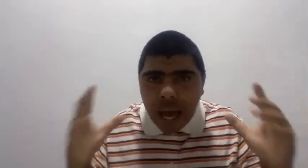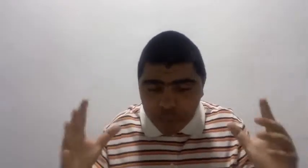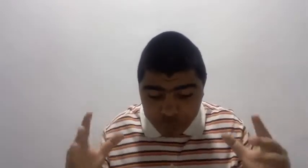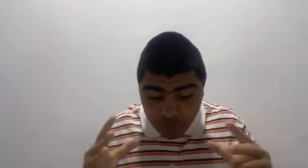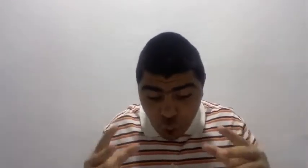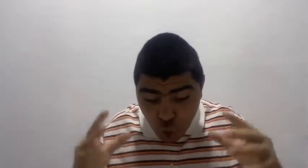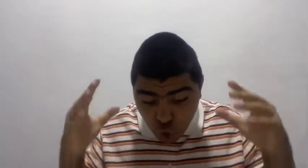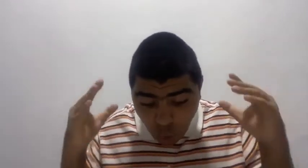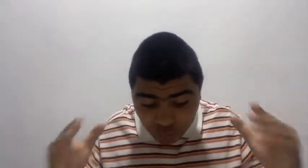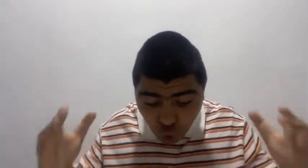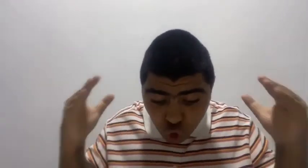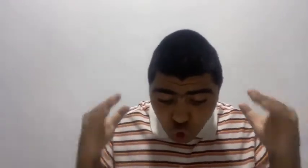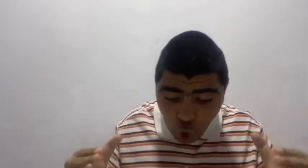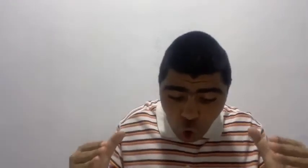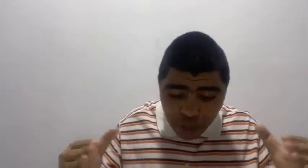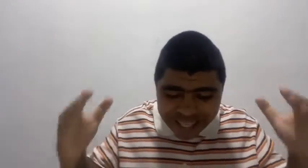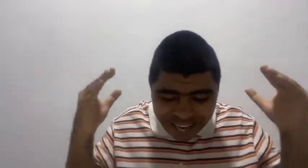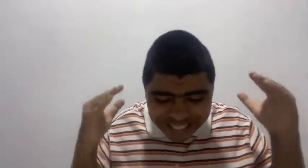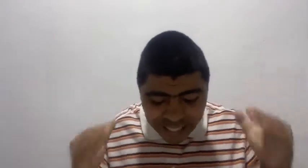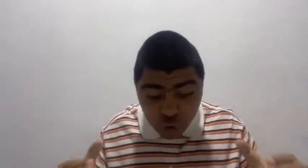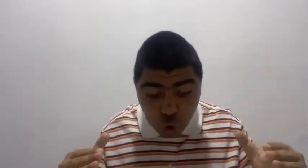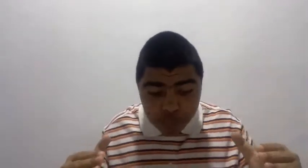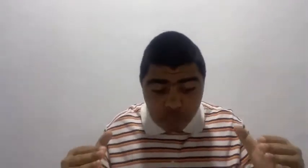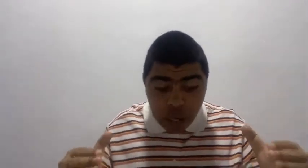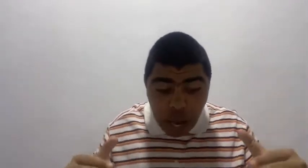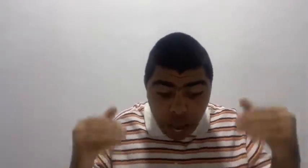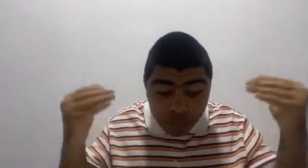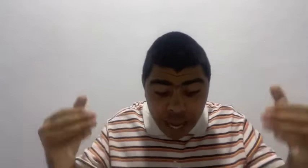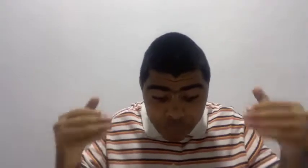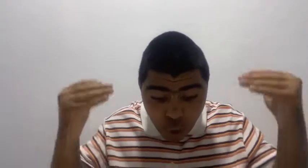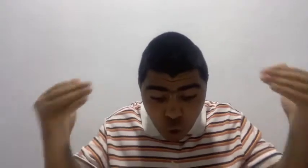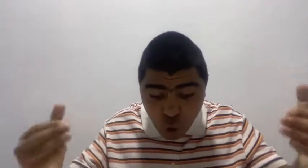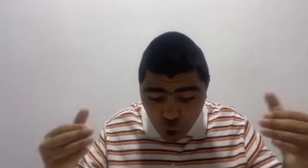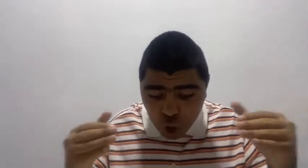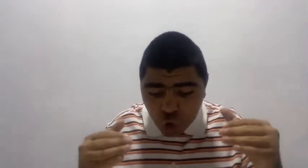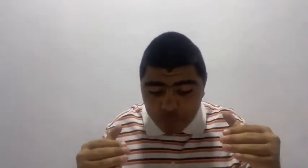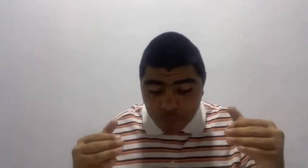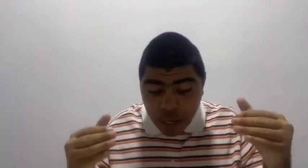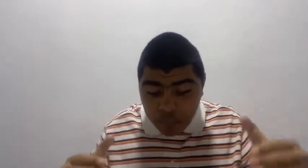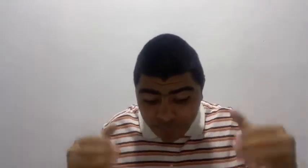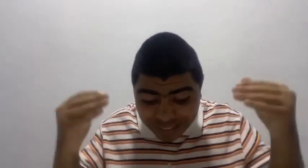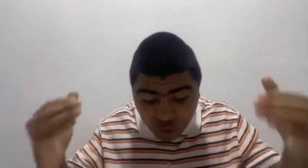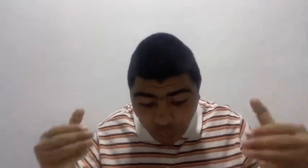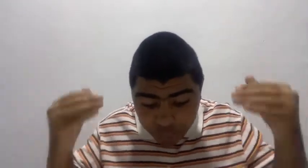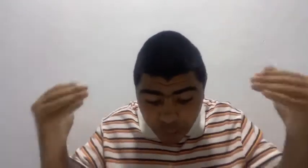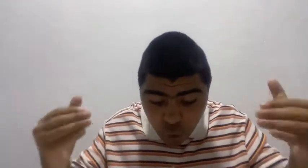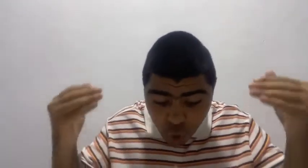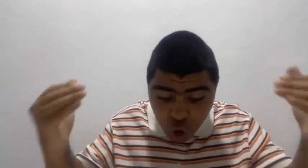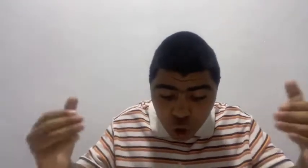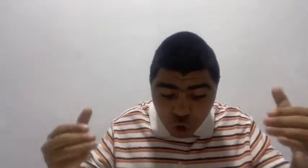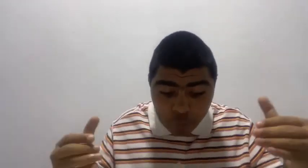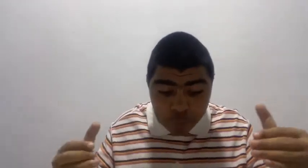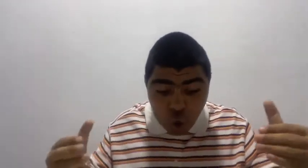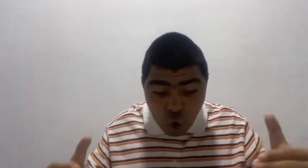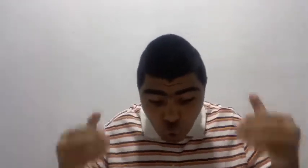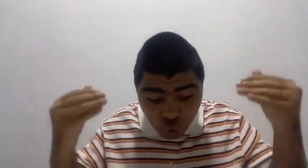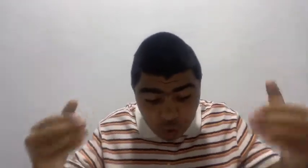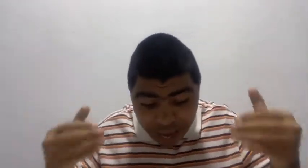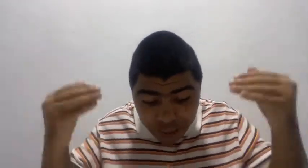palabra. Cuando yo era niño, hablaba como niño, pensaba como niño, juzgaba